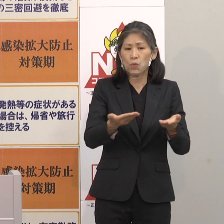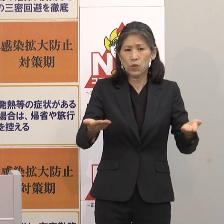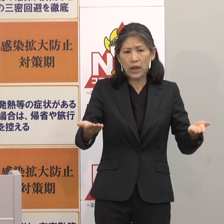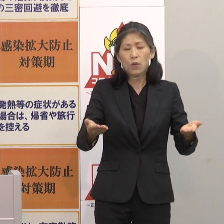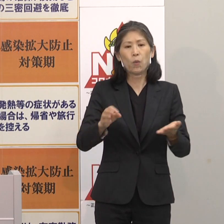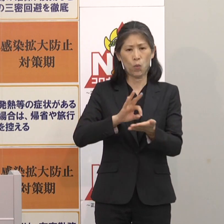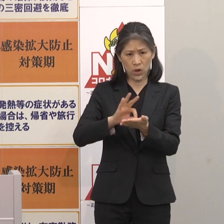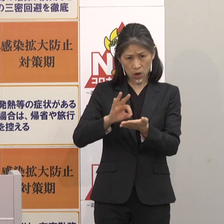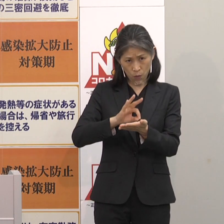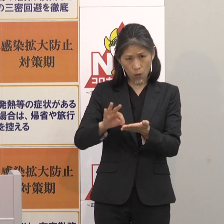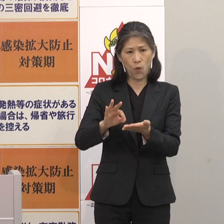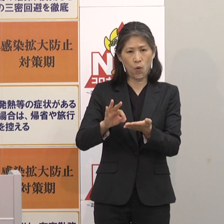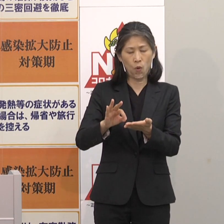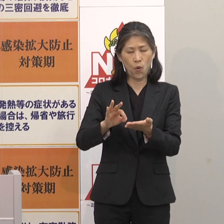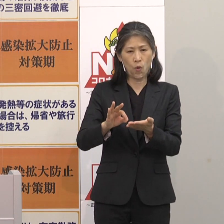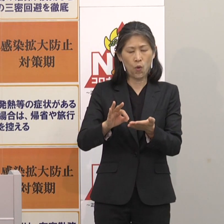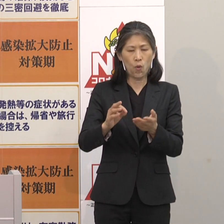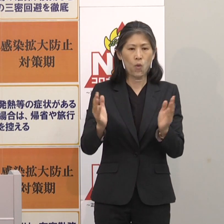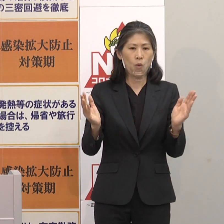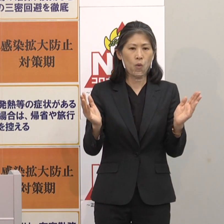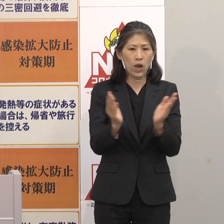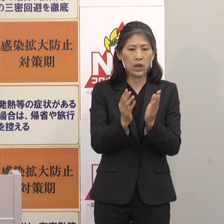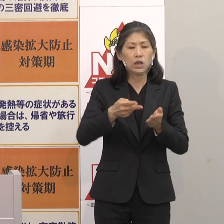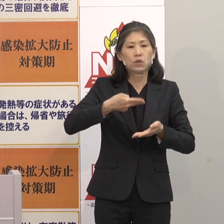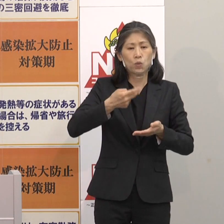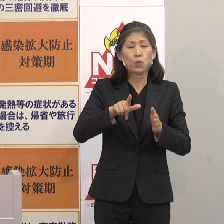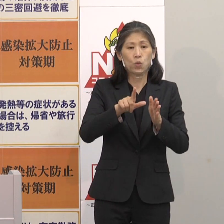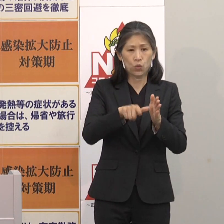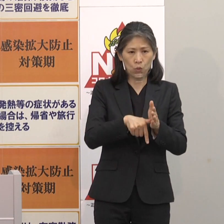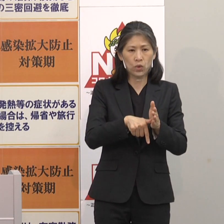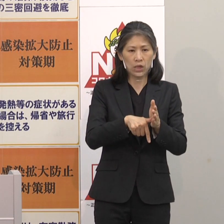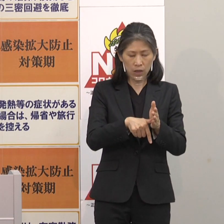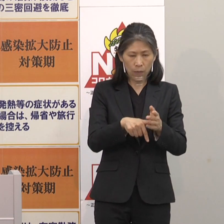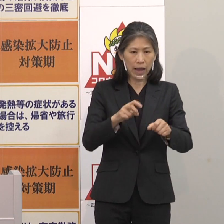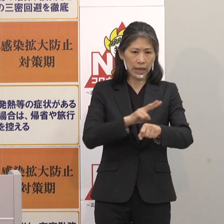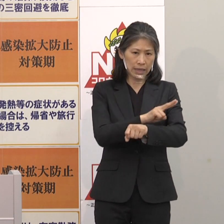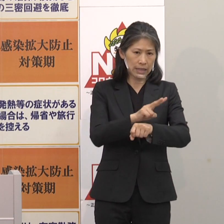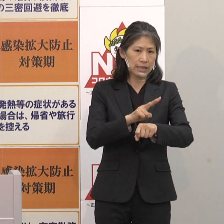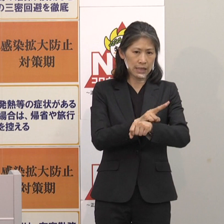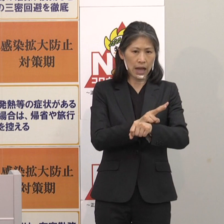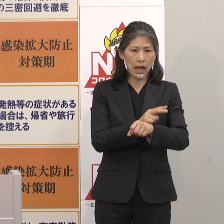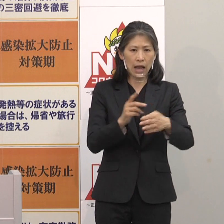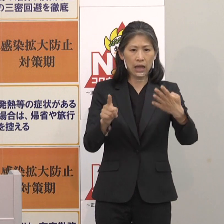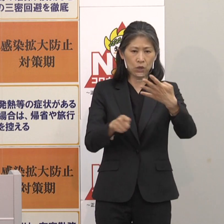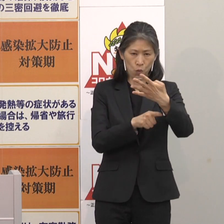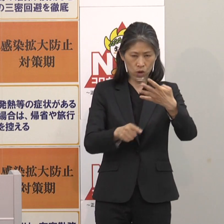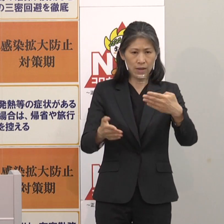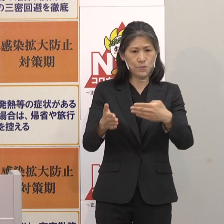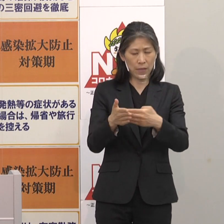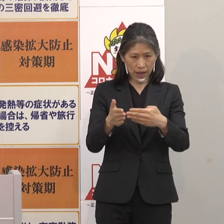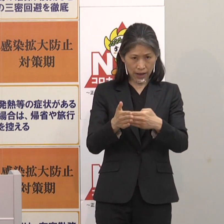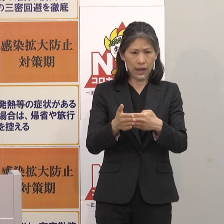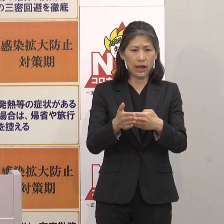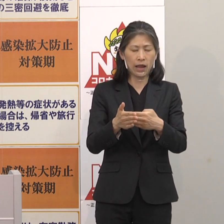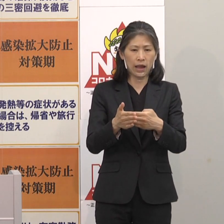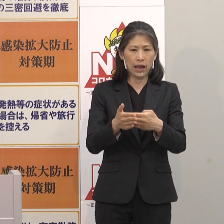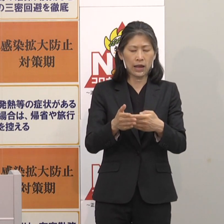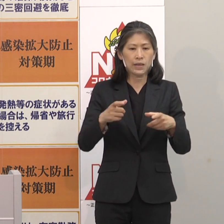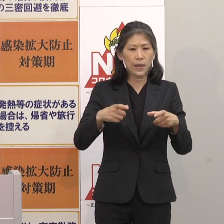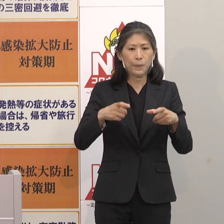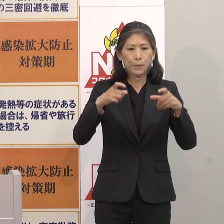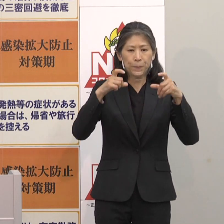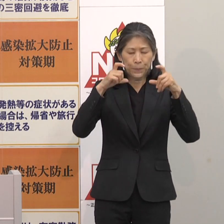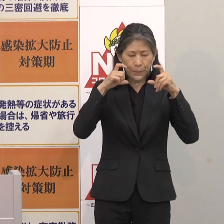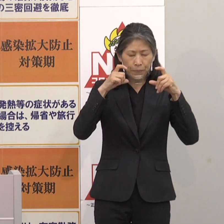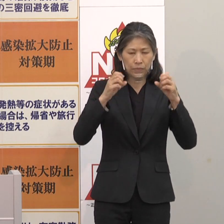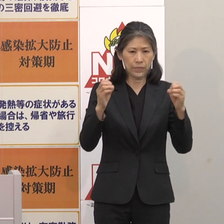ただきたい。会食は同一グループ同一テーブル4人以内、2時間以内、 会話時には不織布のマスクを着用していただきた